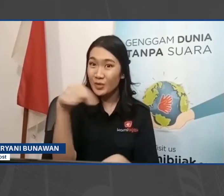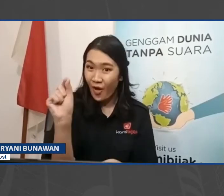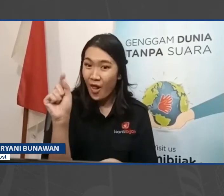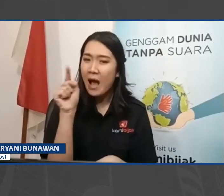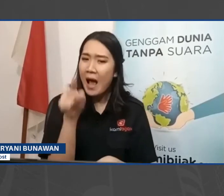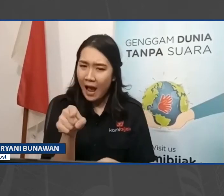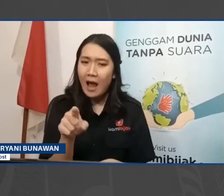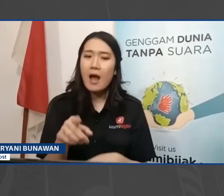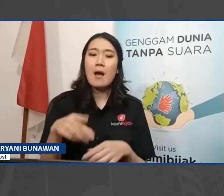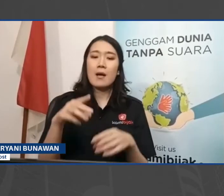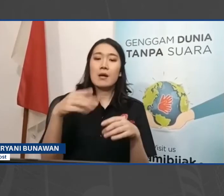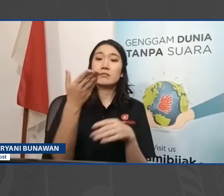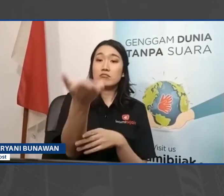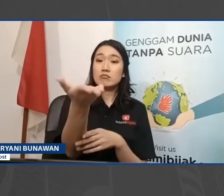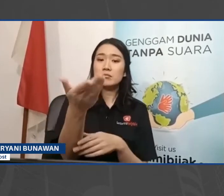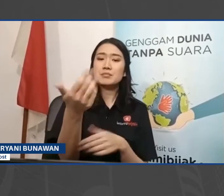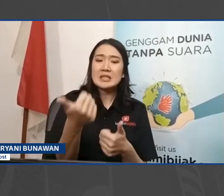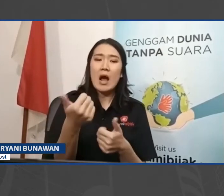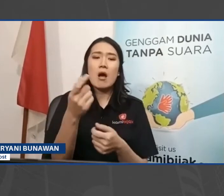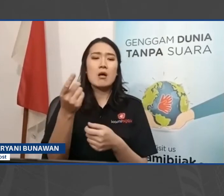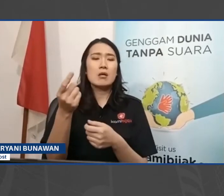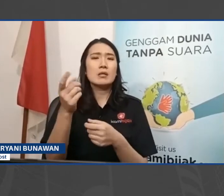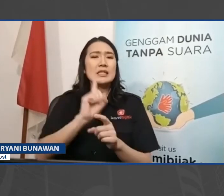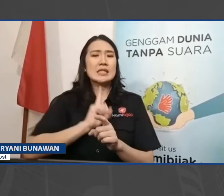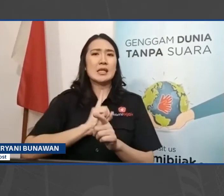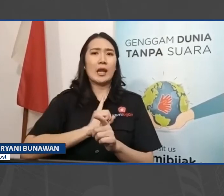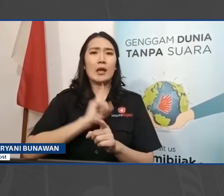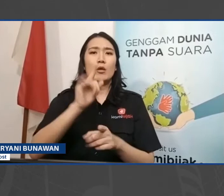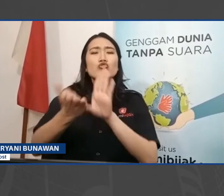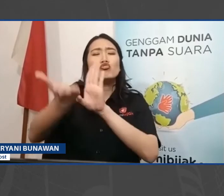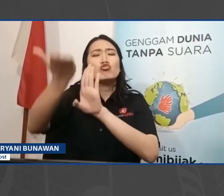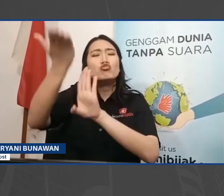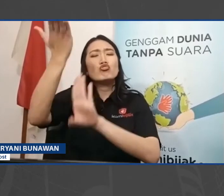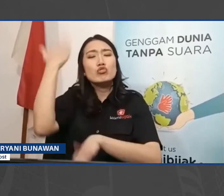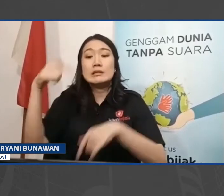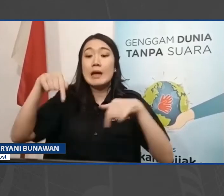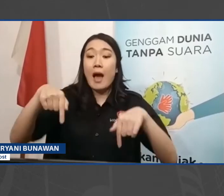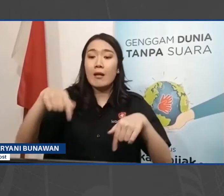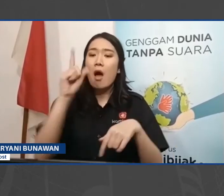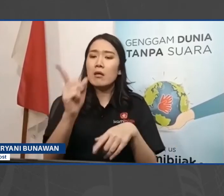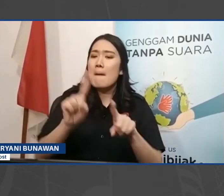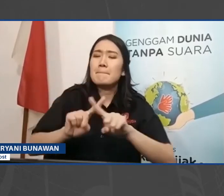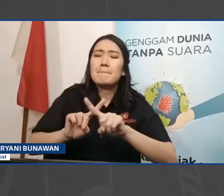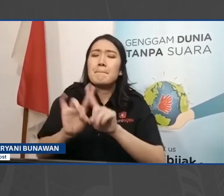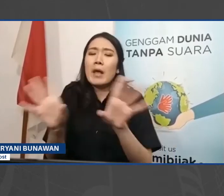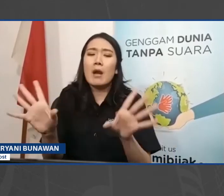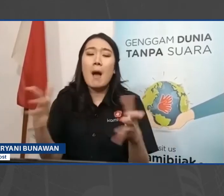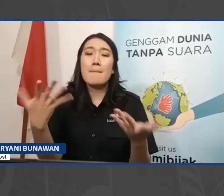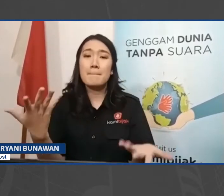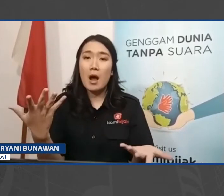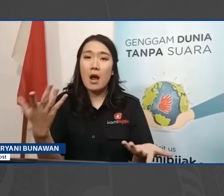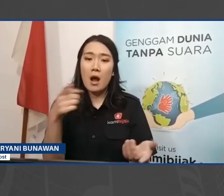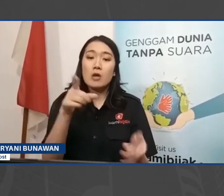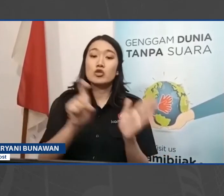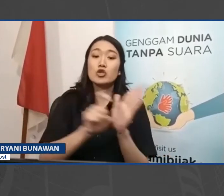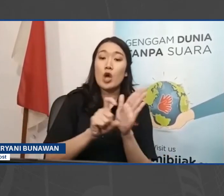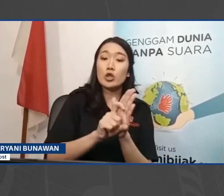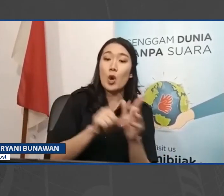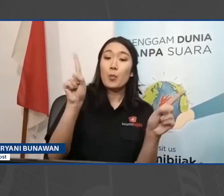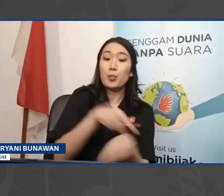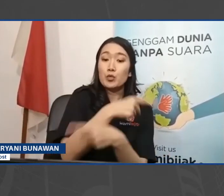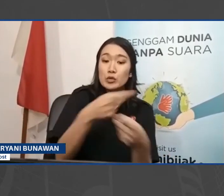dengan yang dulu dengan yang masa kini itu ada nggak sih perbedaannya? Entah mungkin perbedaan dari aliran